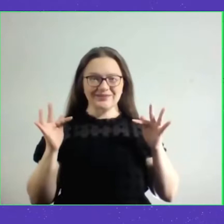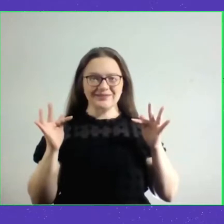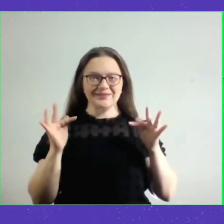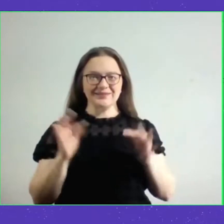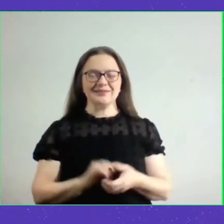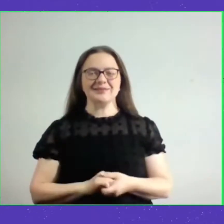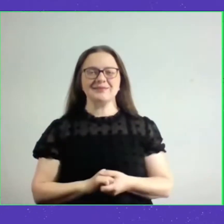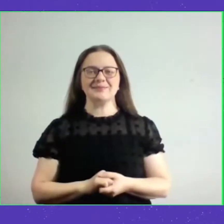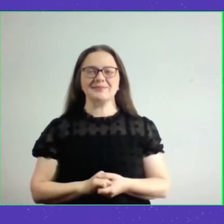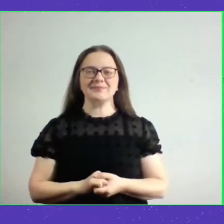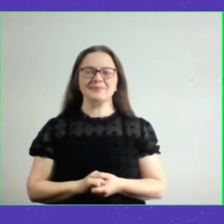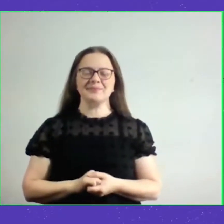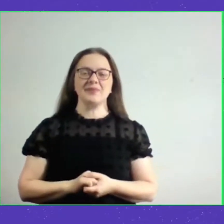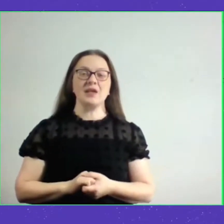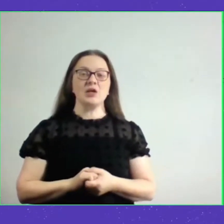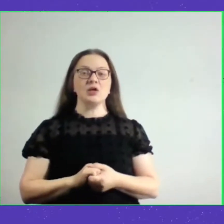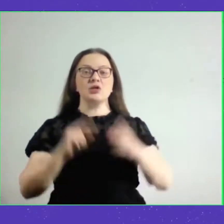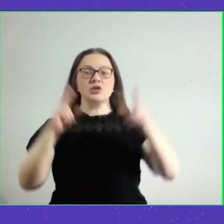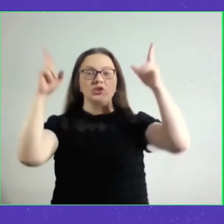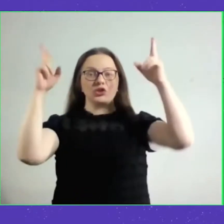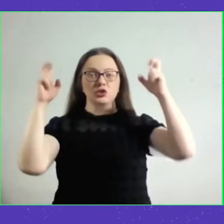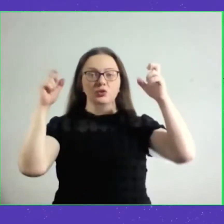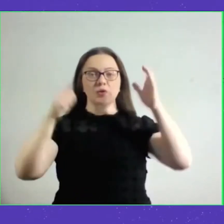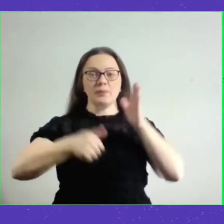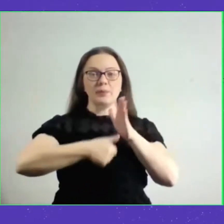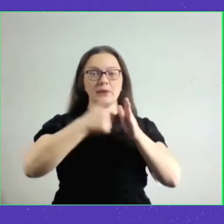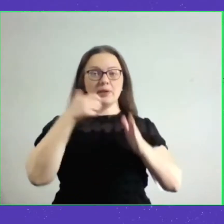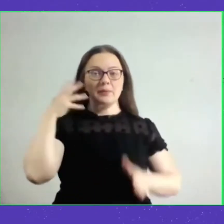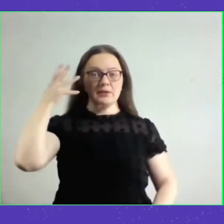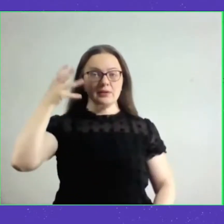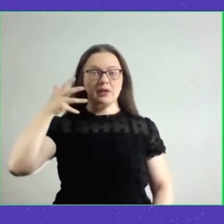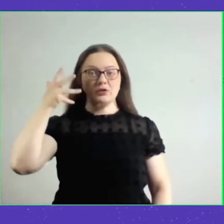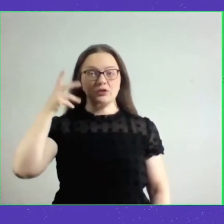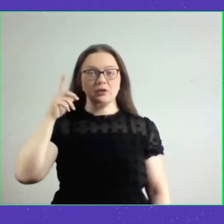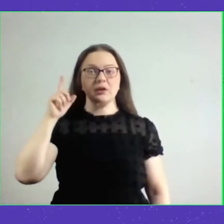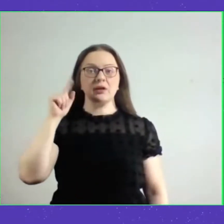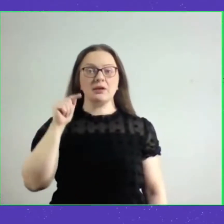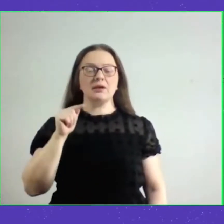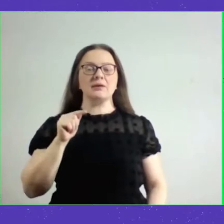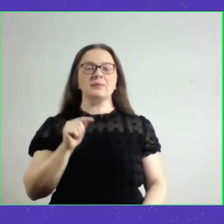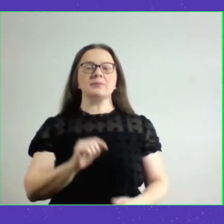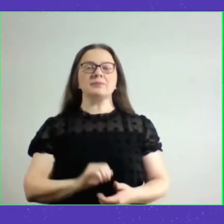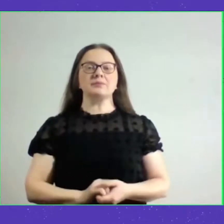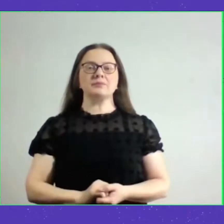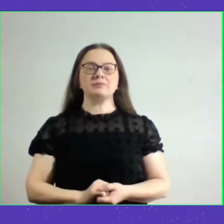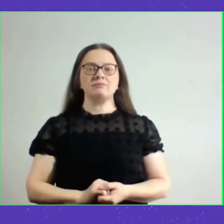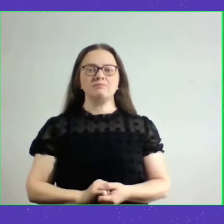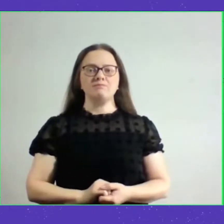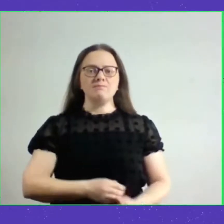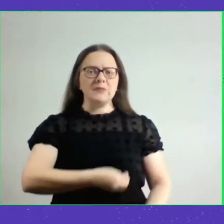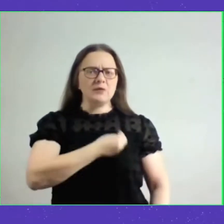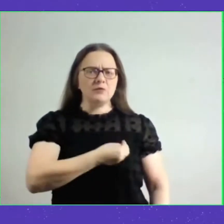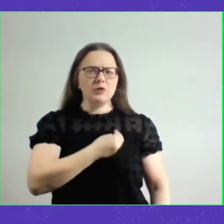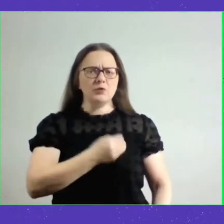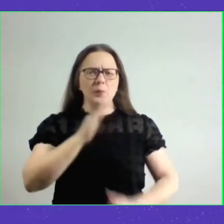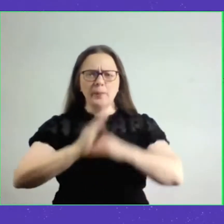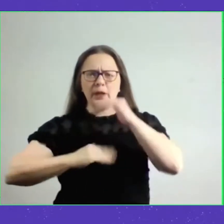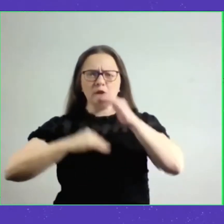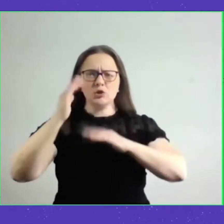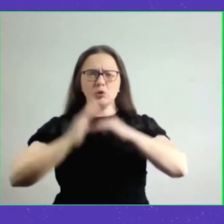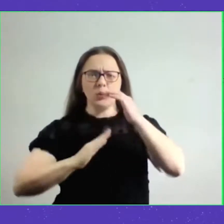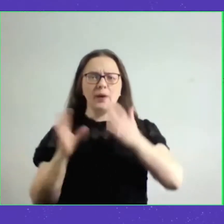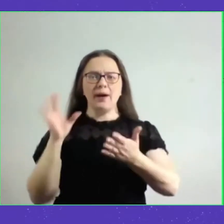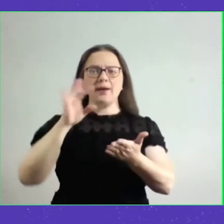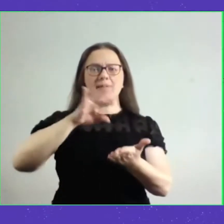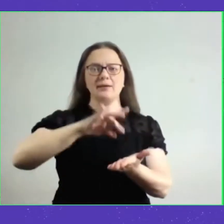E o título da mensagem 1 é Vivo o que é real.